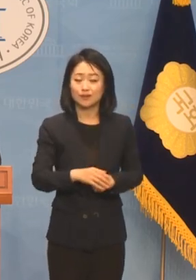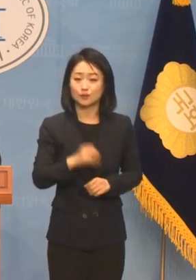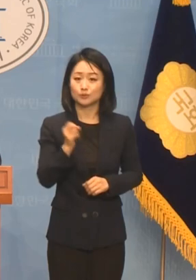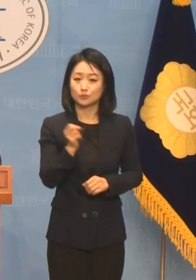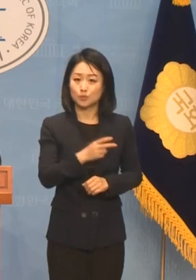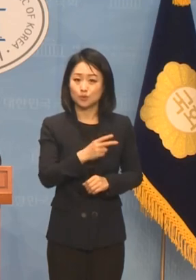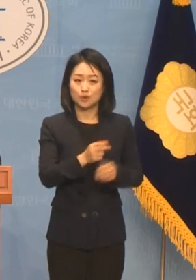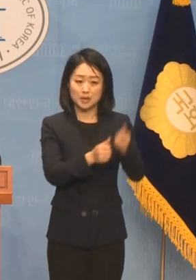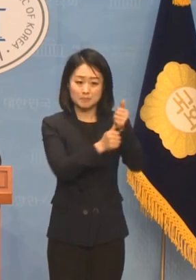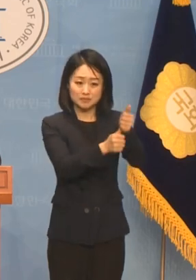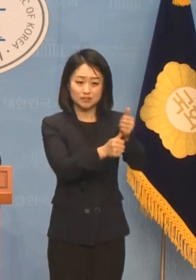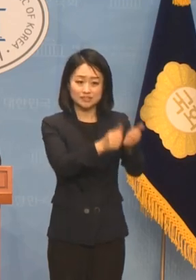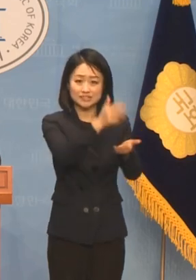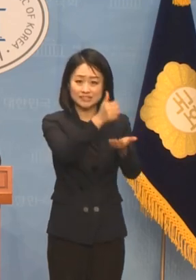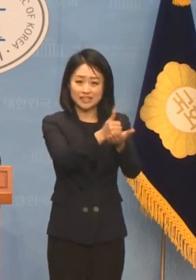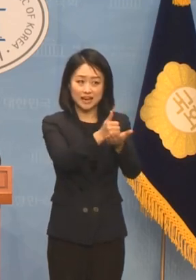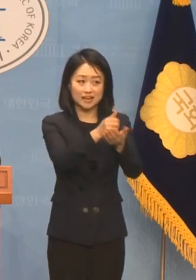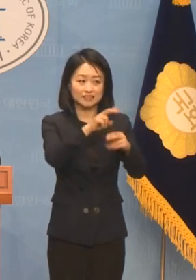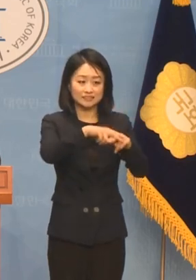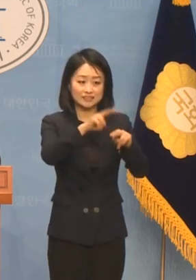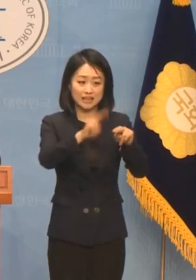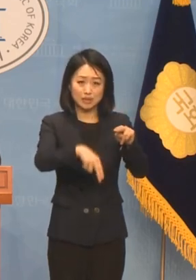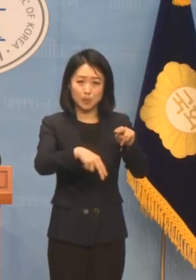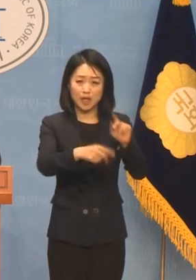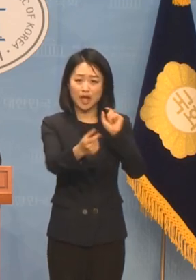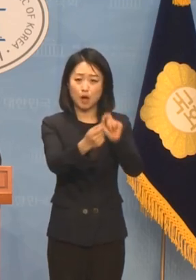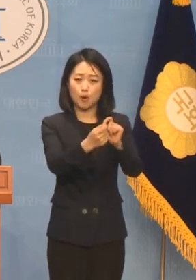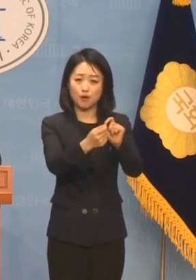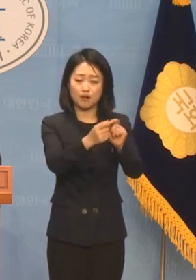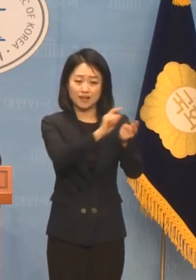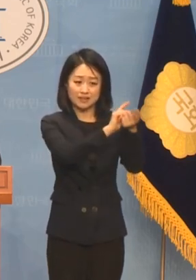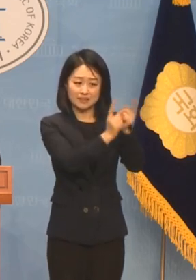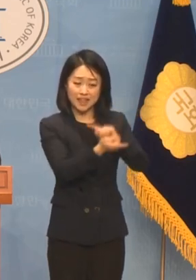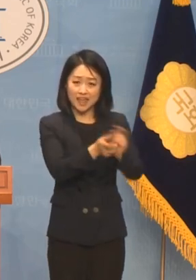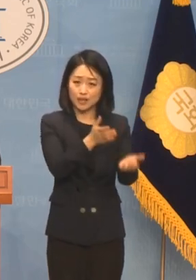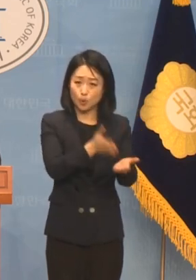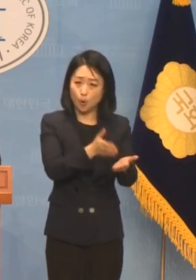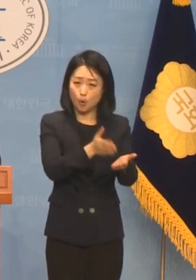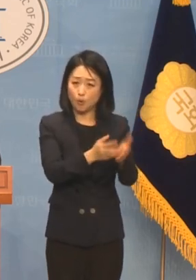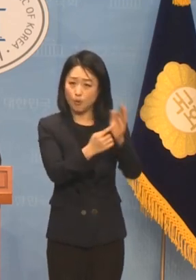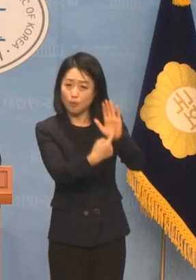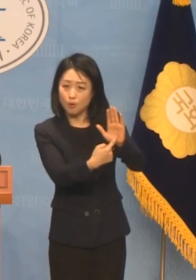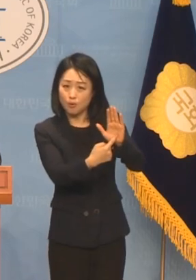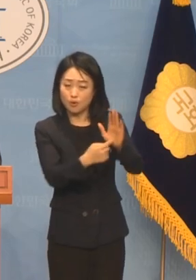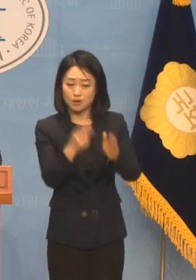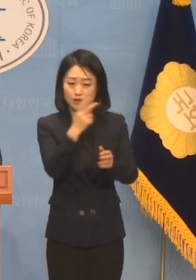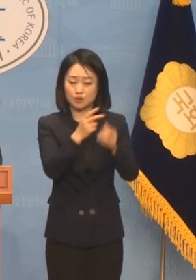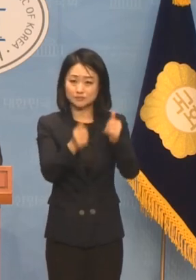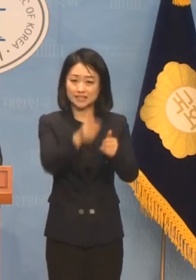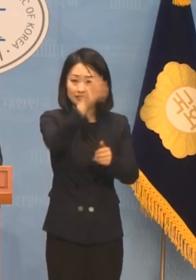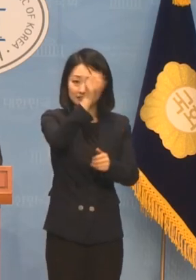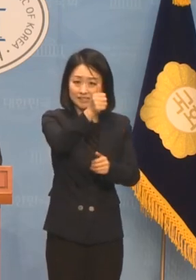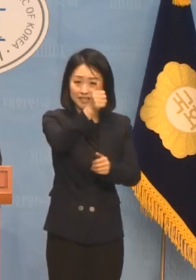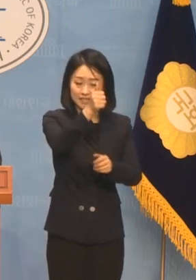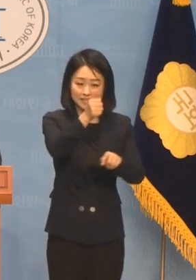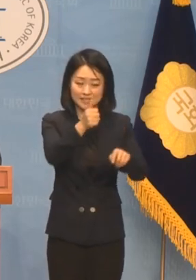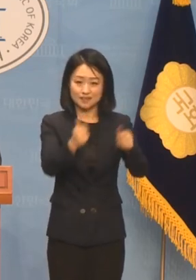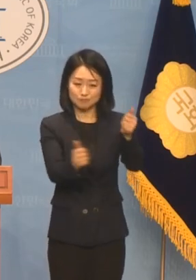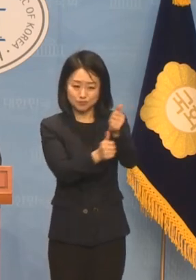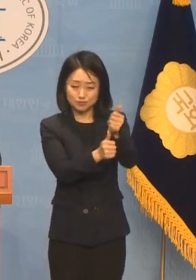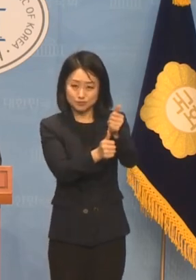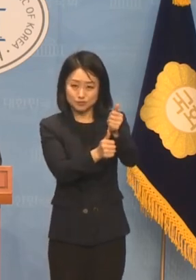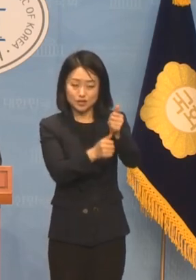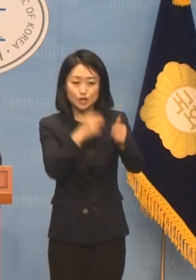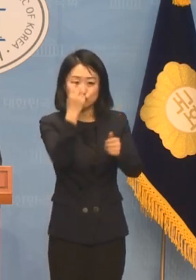보이는 비서실장에게 대독시킵니까? 검찰총장이 대검차장 시켜 수사 브리핑